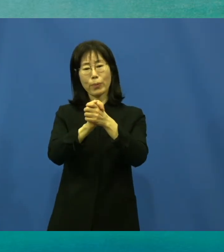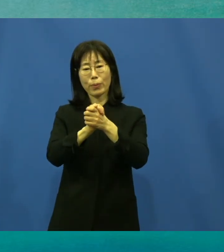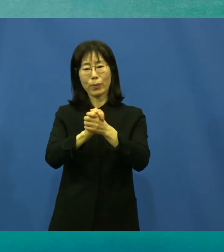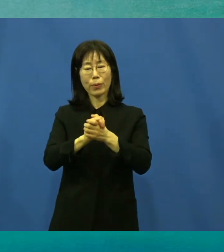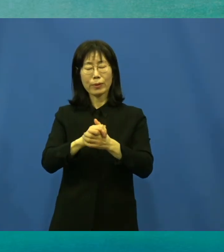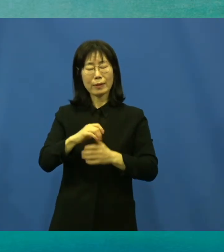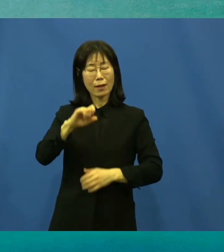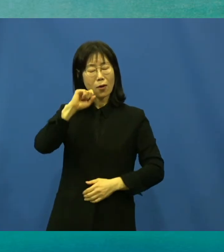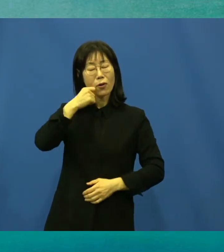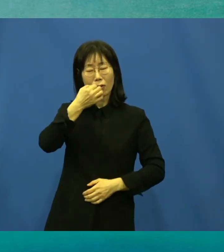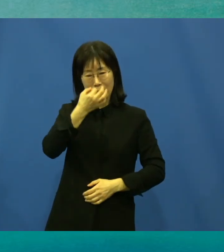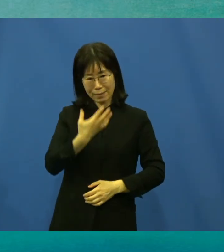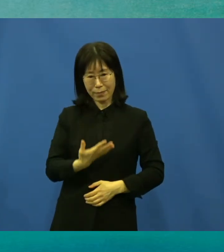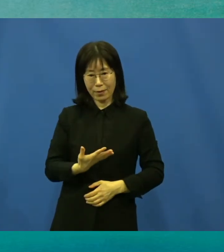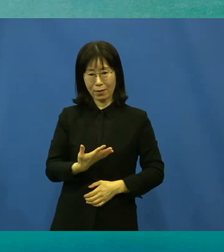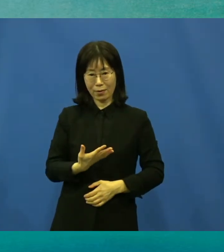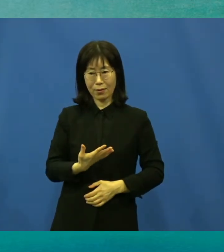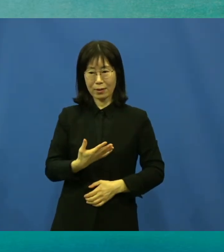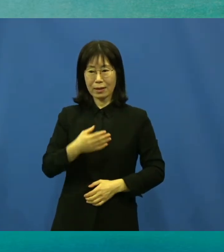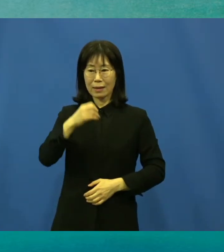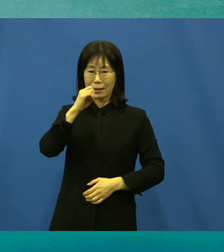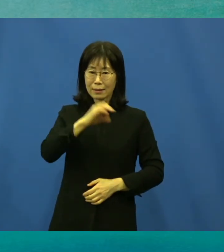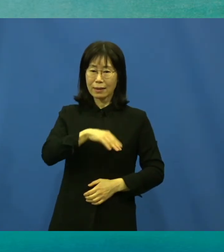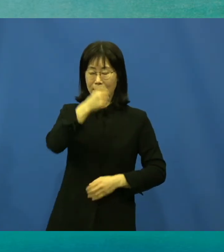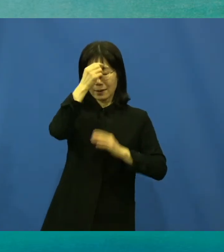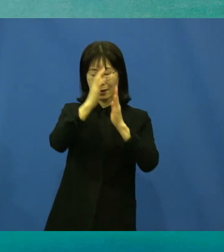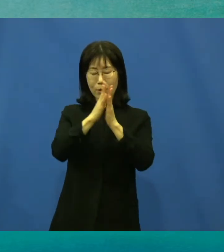억누릅니다. 그리고 자신에게 있는 사실들을